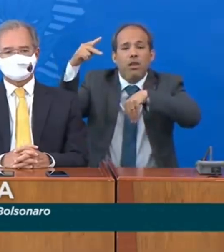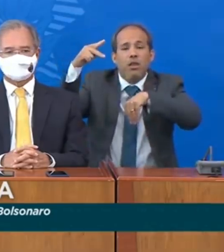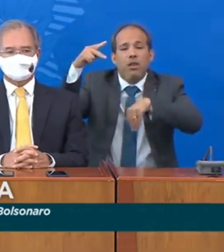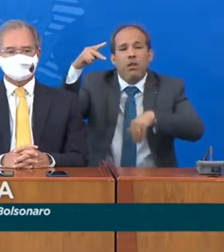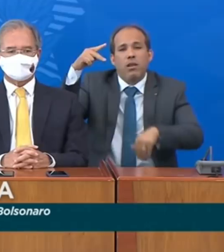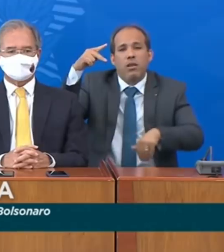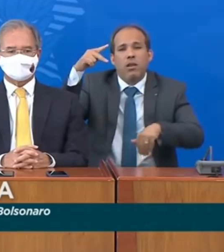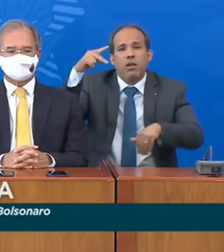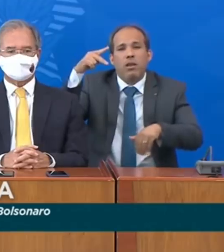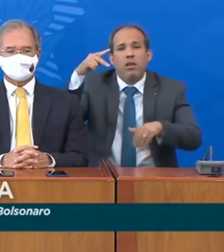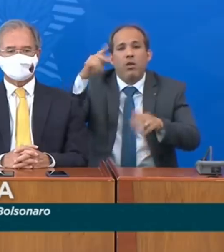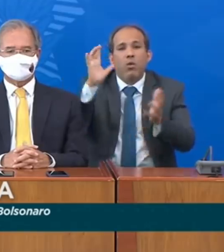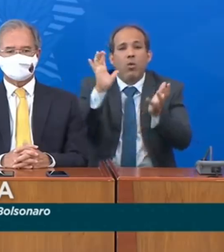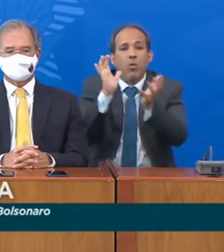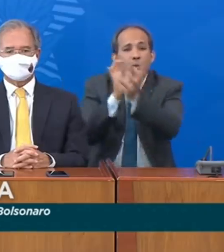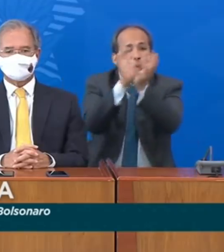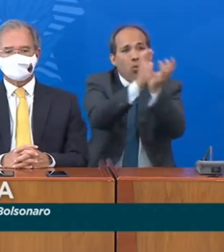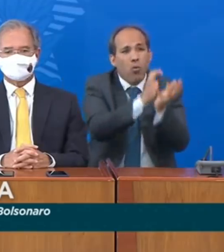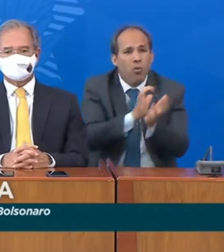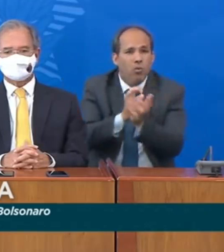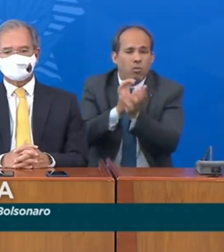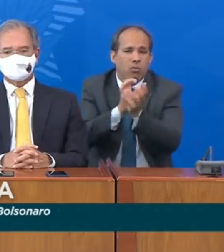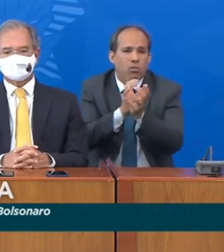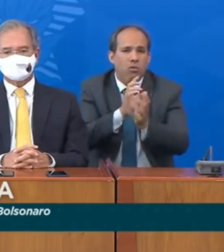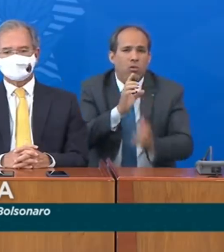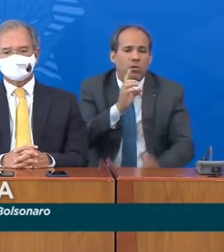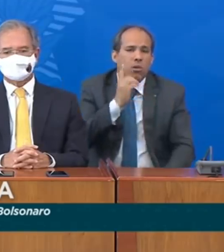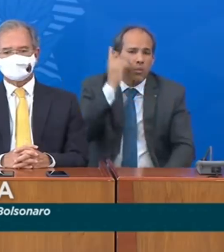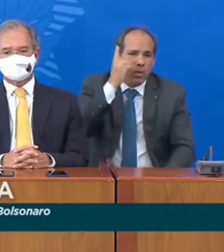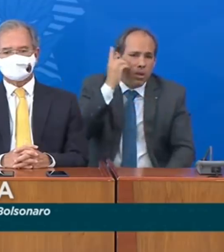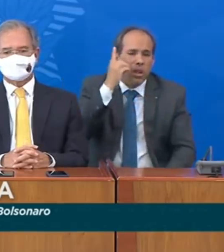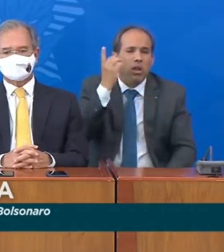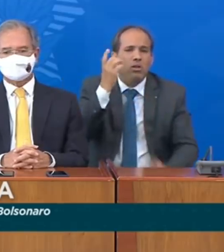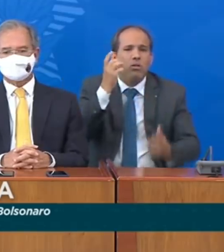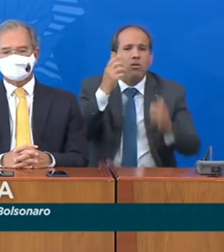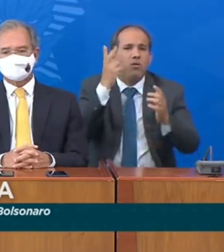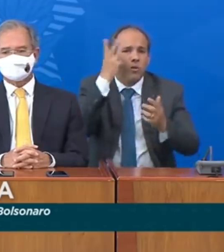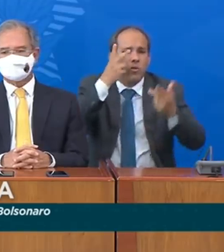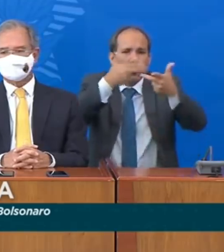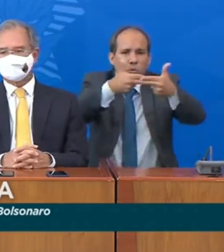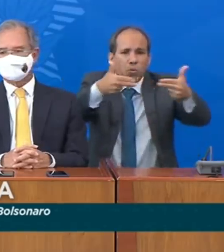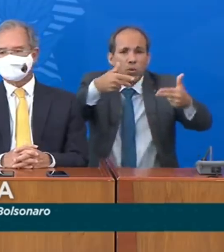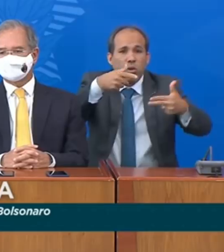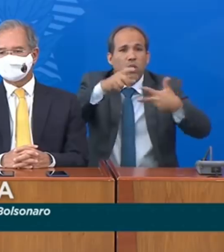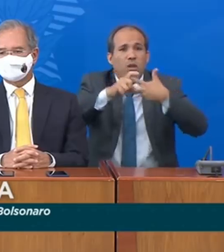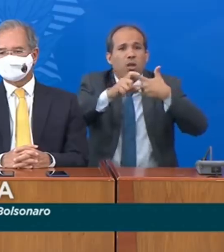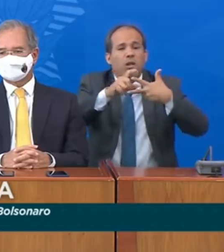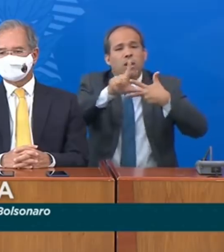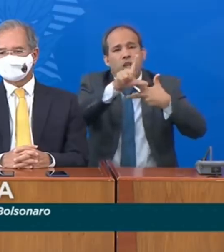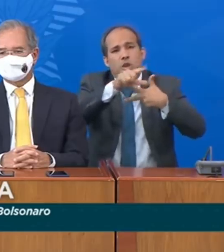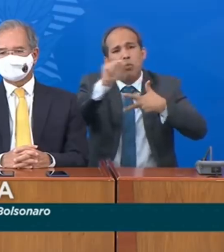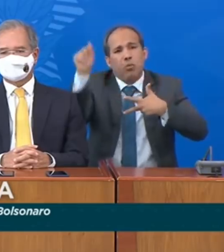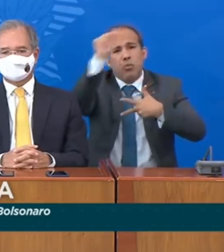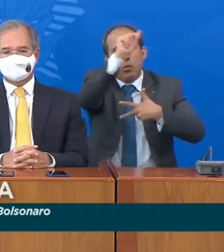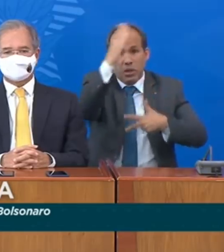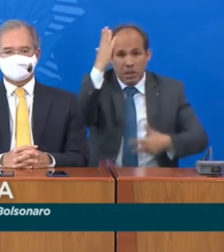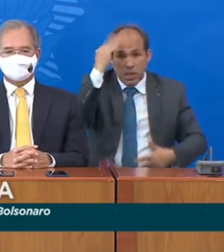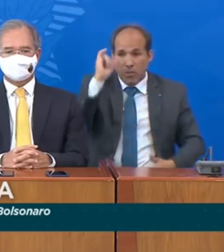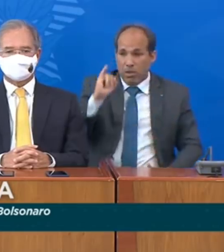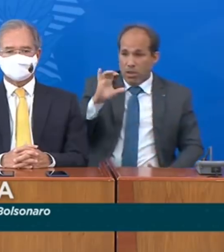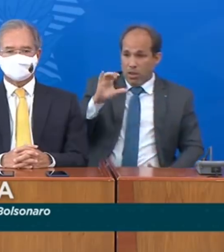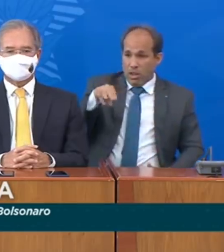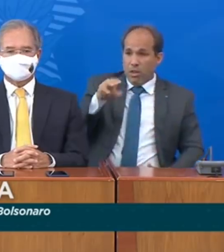respectivas assembleias legislativas. Todos sabem aqui que o ICMS é variável de estado para